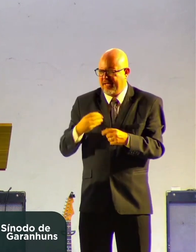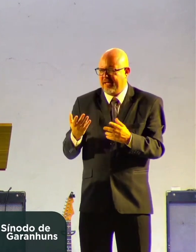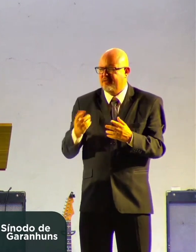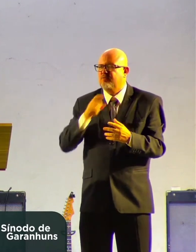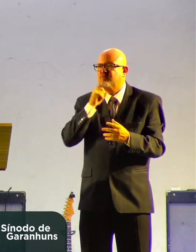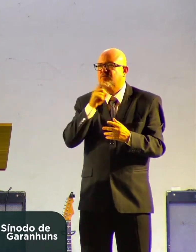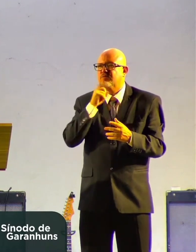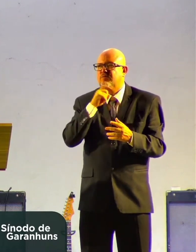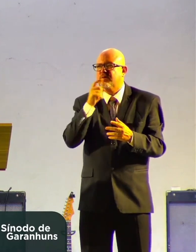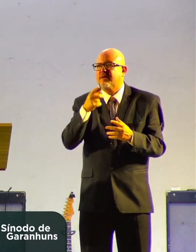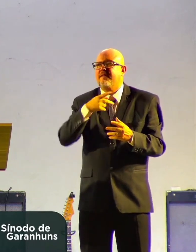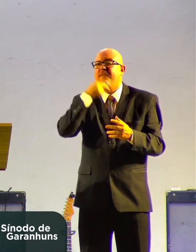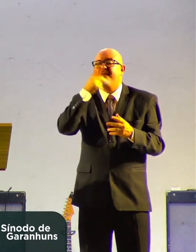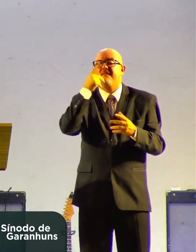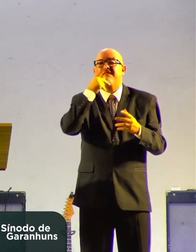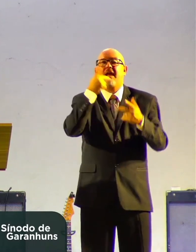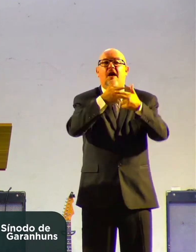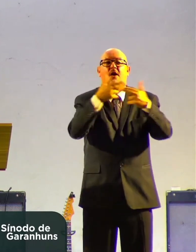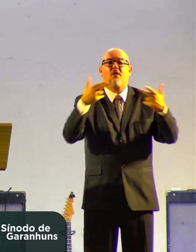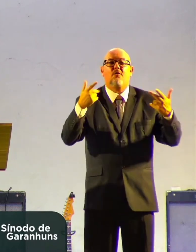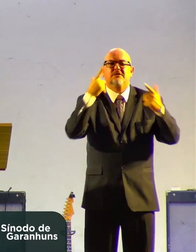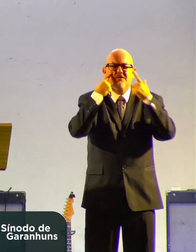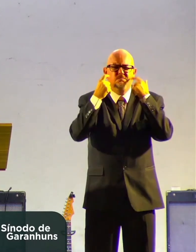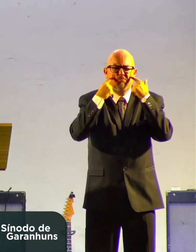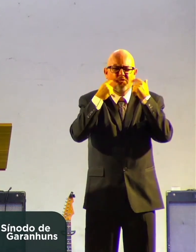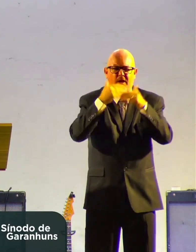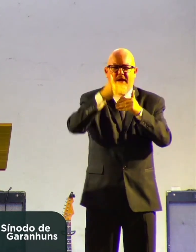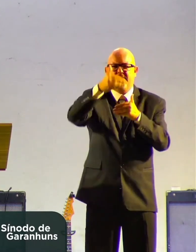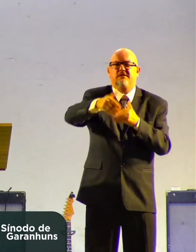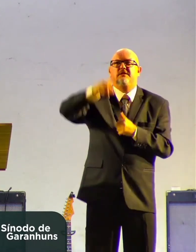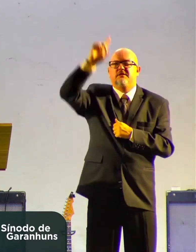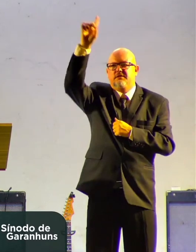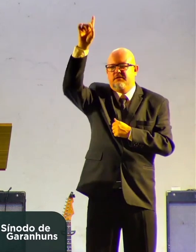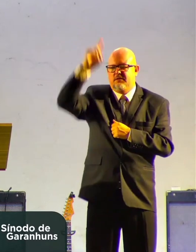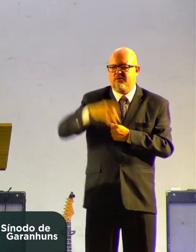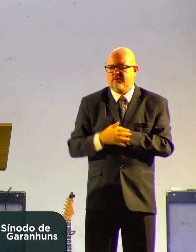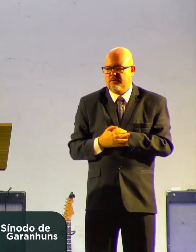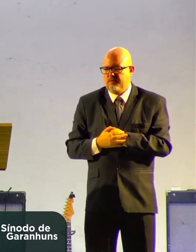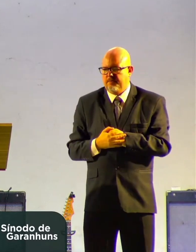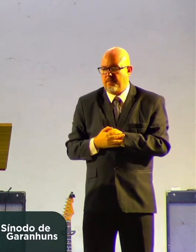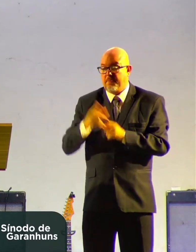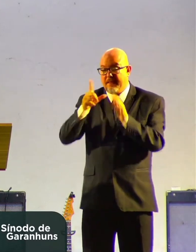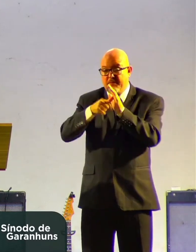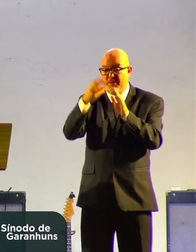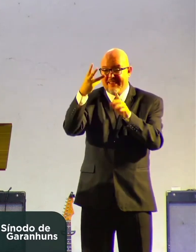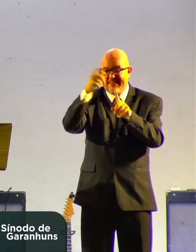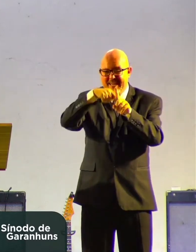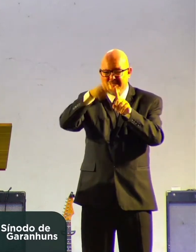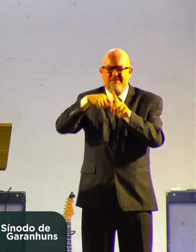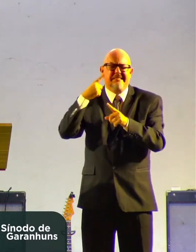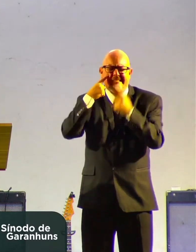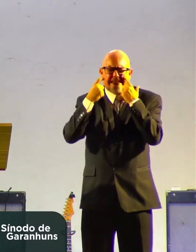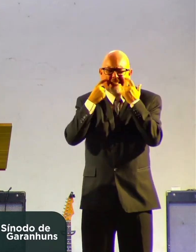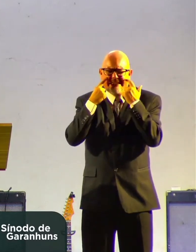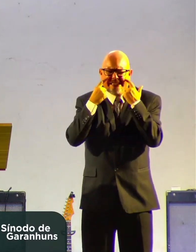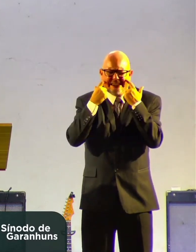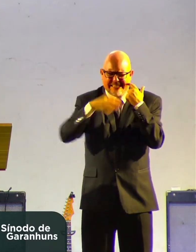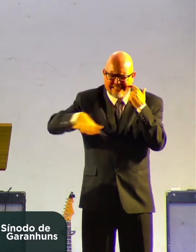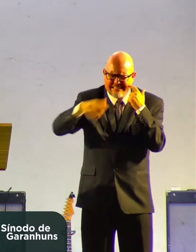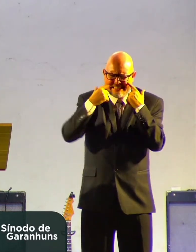eles não conseguiam falar uma palavra, apenas chorar diante de Deus. Depois de 3 meses de